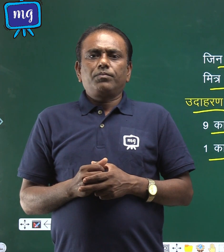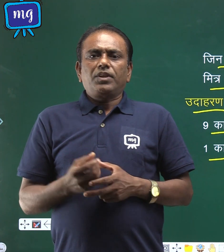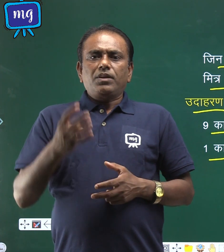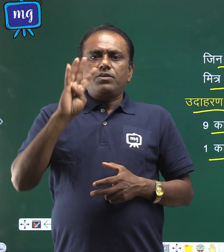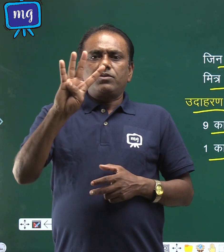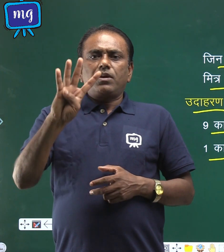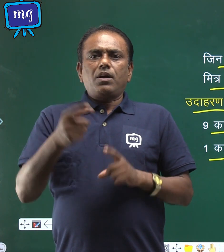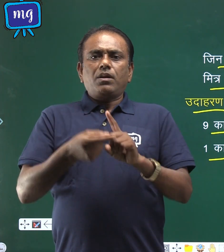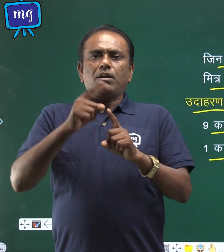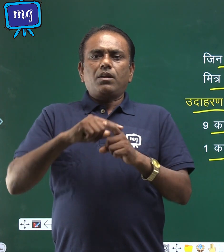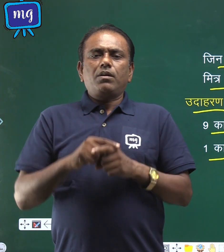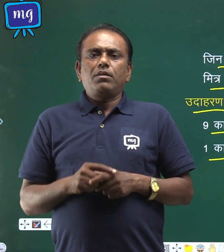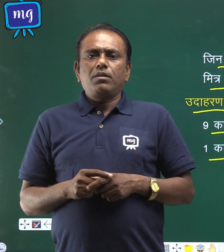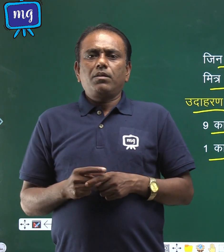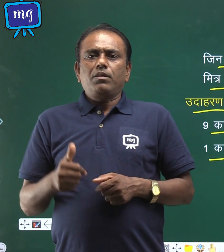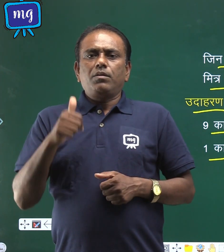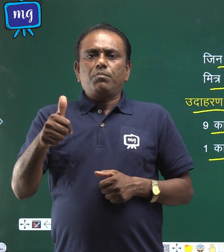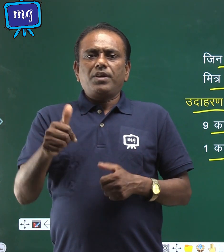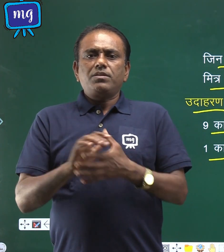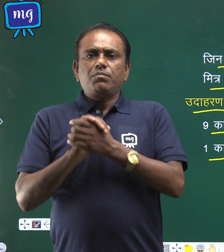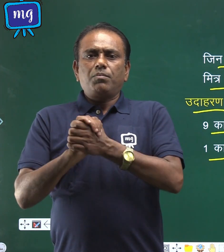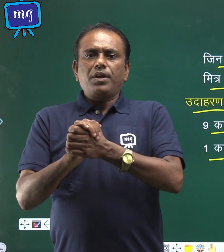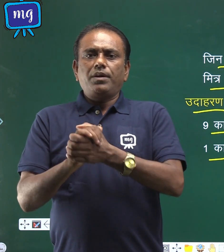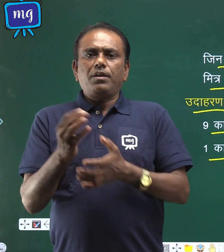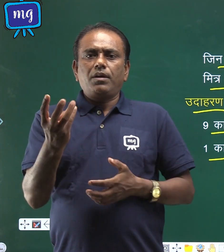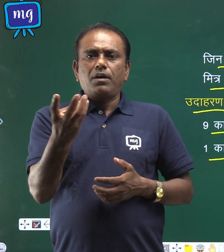4 का परम मित्र अंक